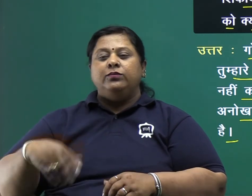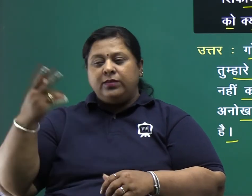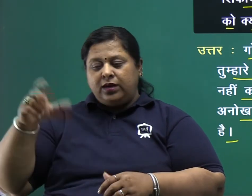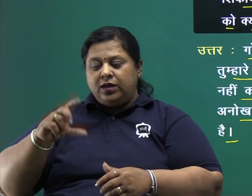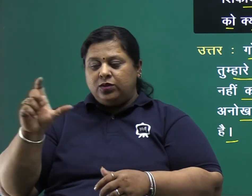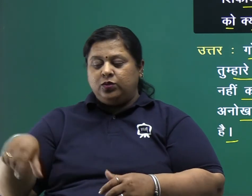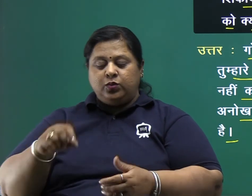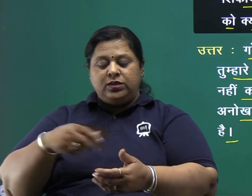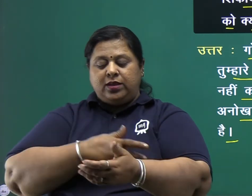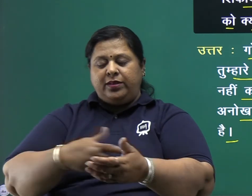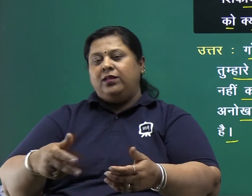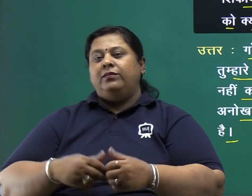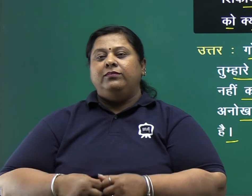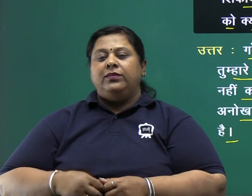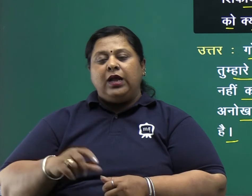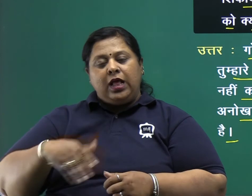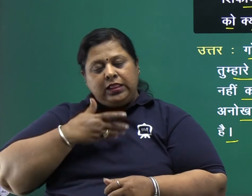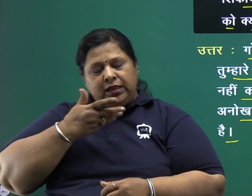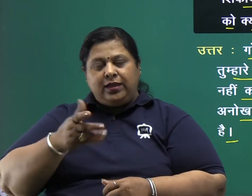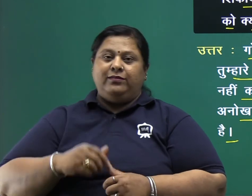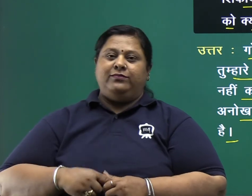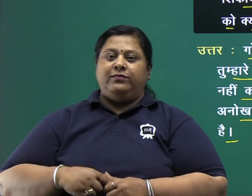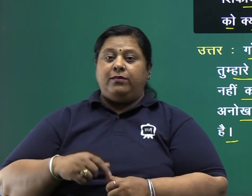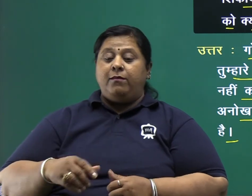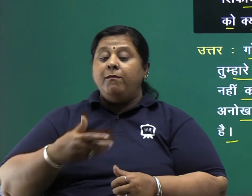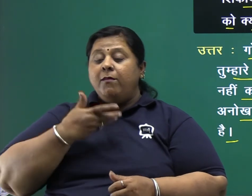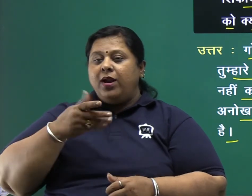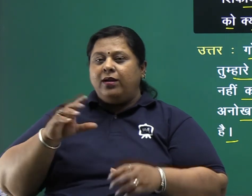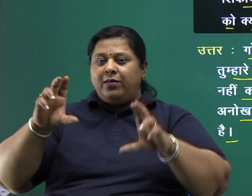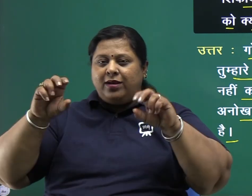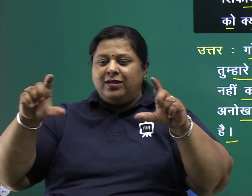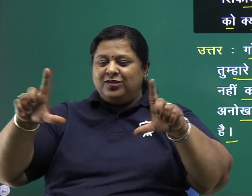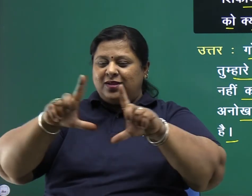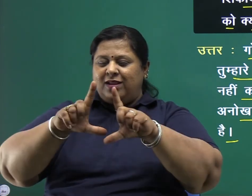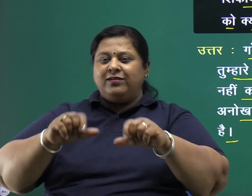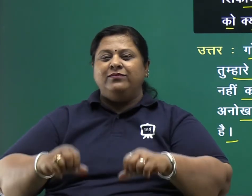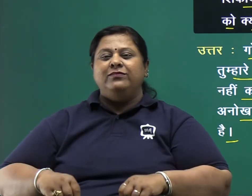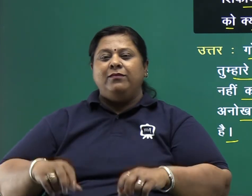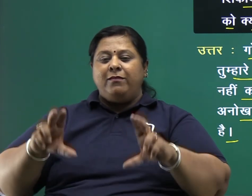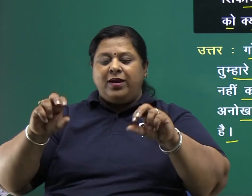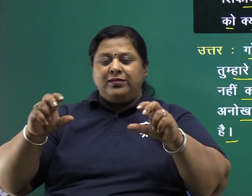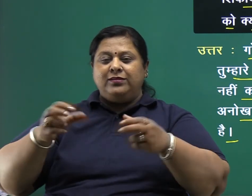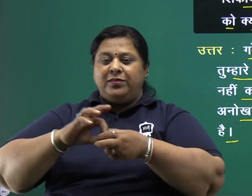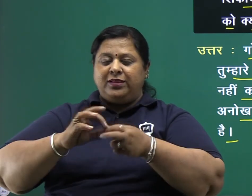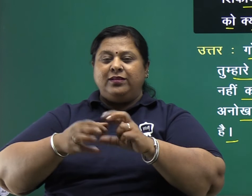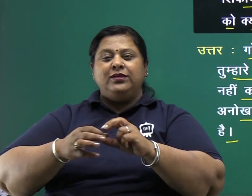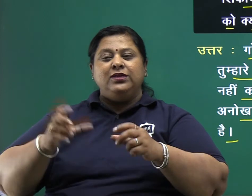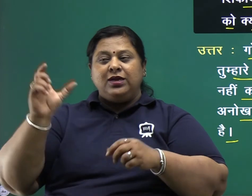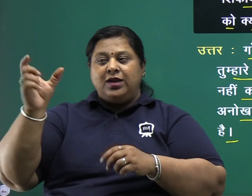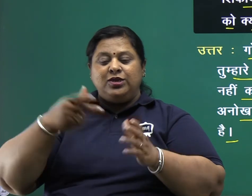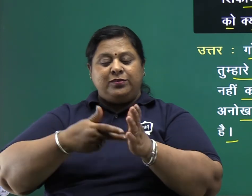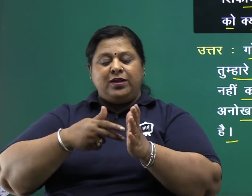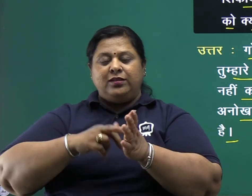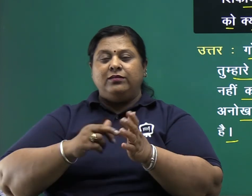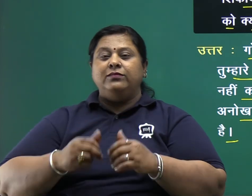पाठ का अध्ययन किया। पाठ का सार, पाठ से संबंधित कठिन